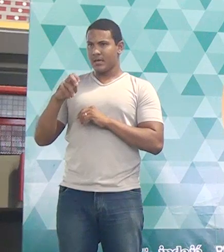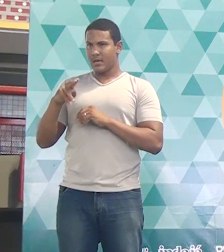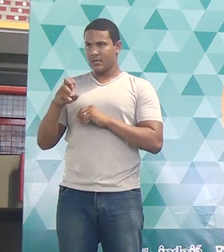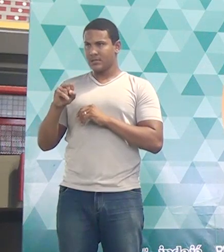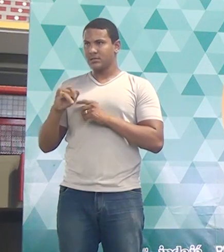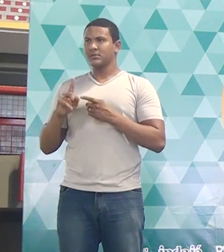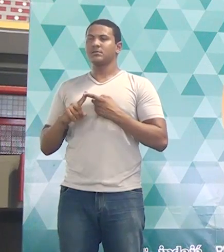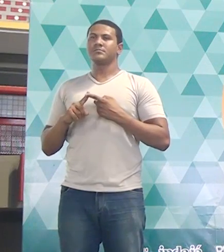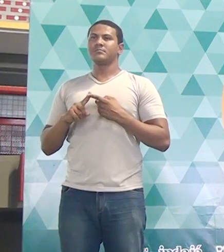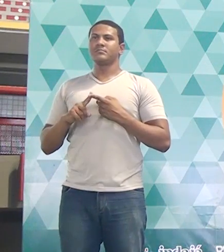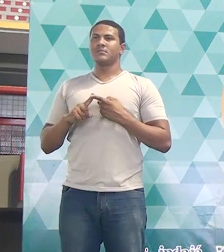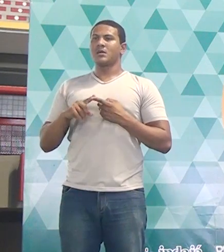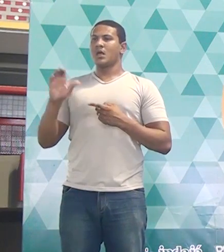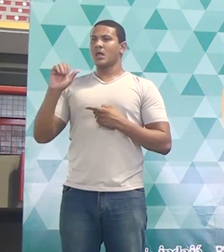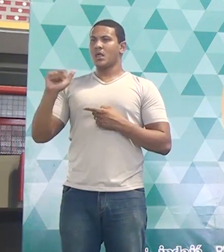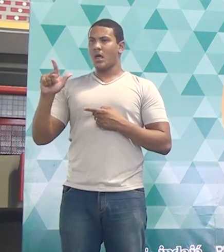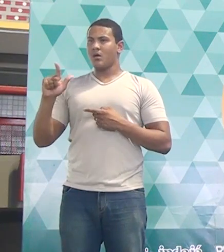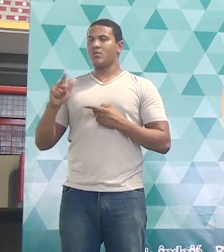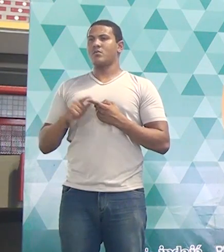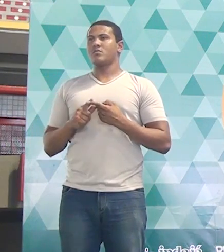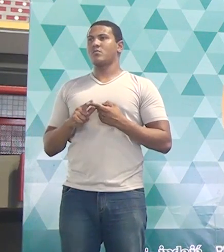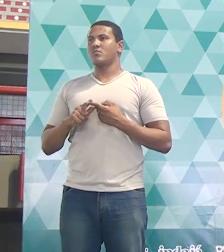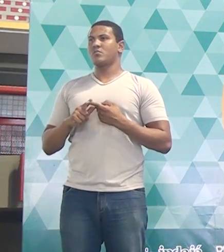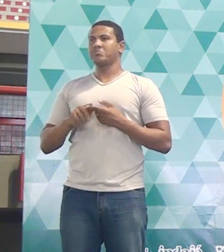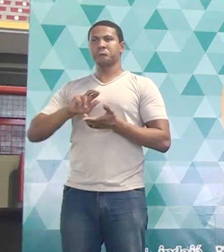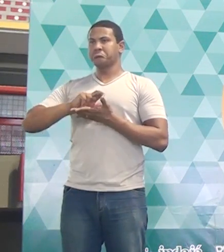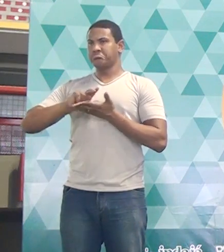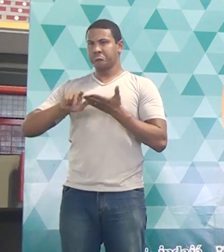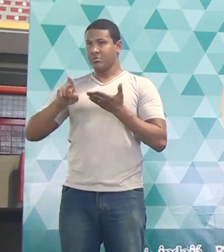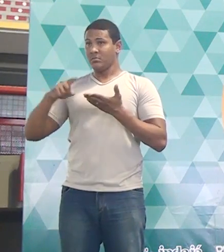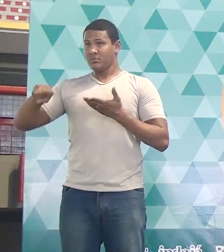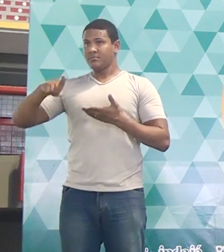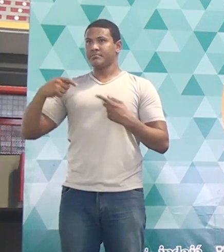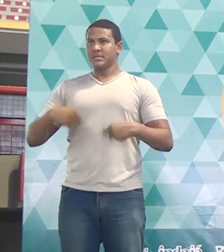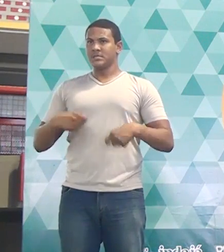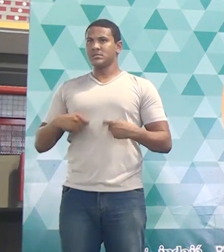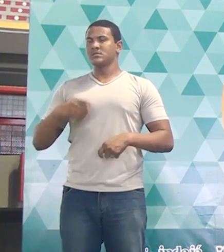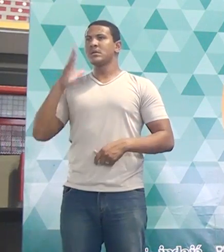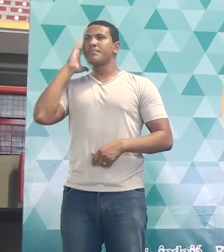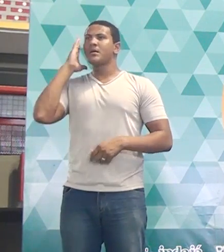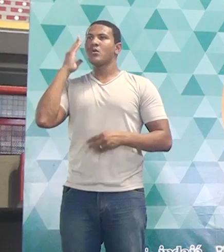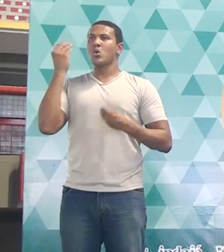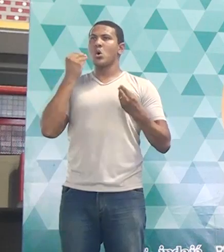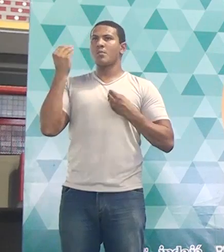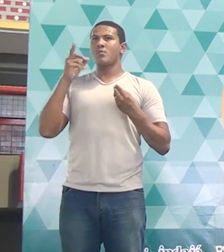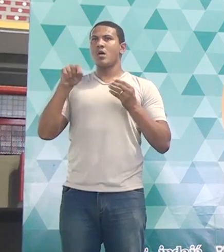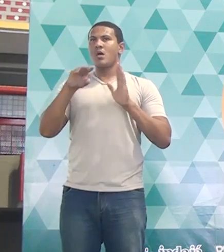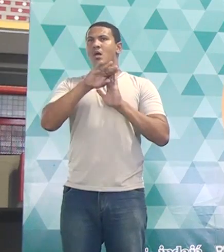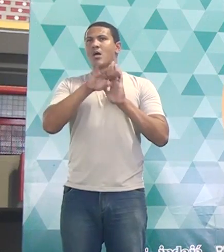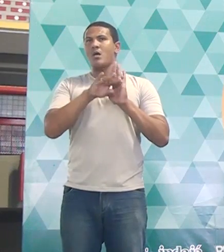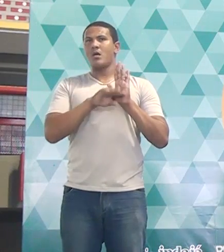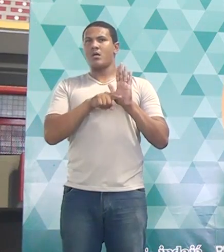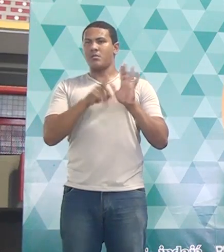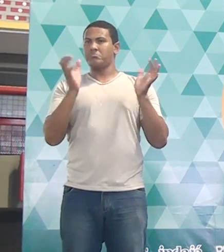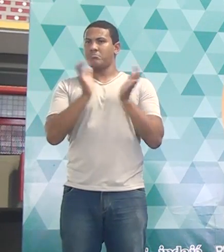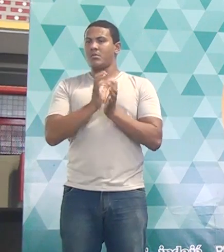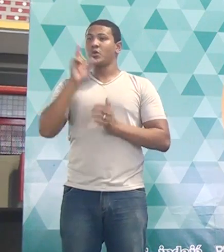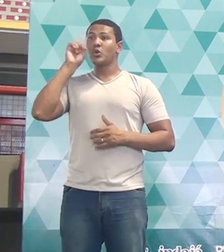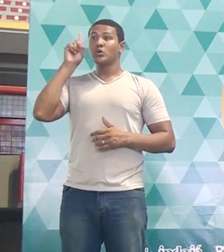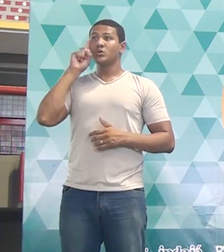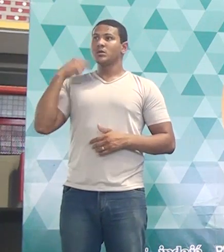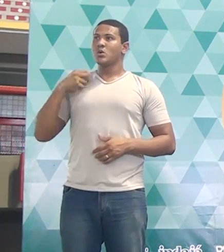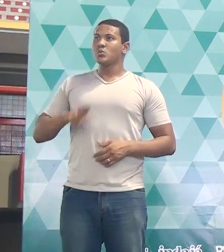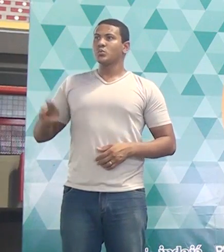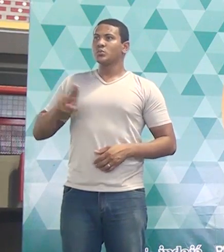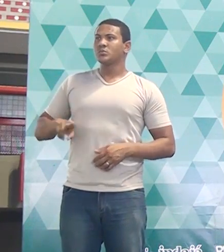hidratada. Então seria muito interessante que você soubesse do que são feitos os principais materiais do cotidiano, que